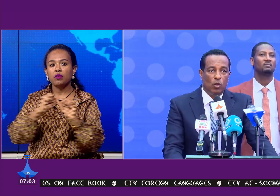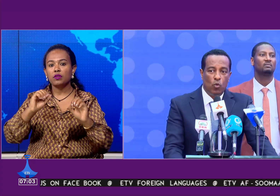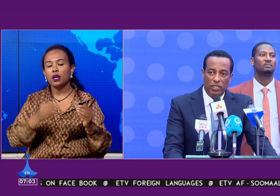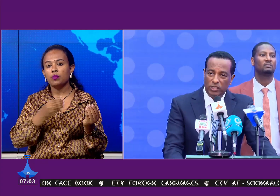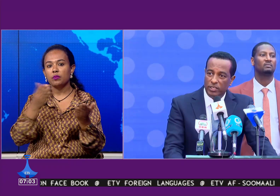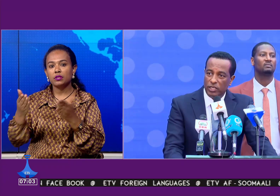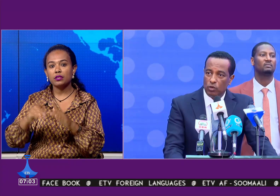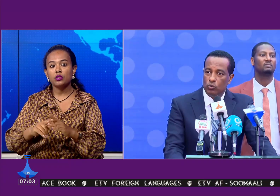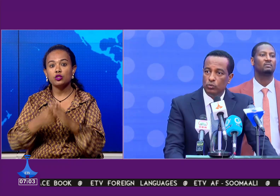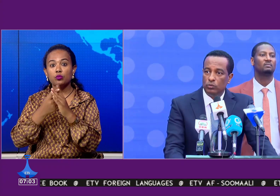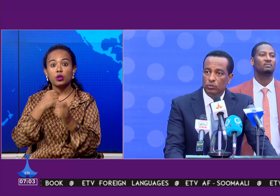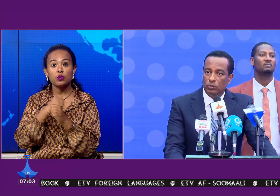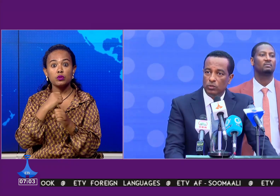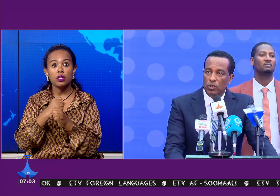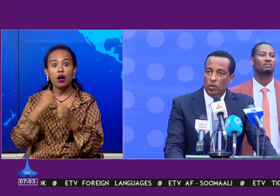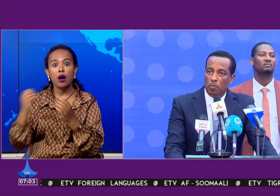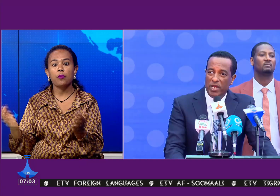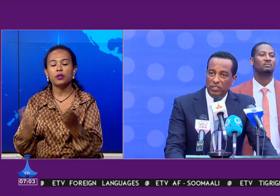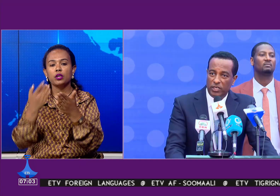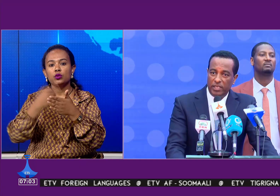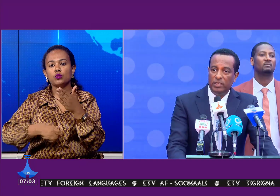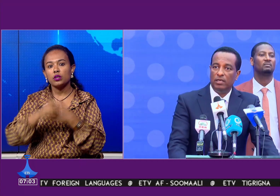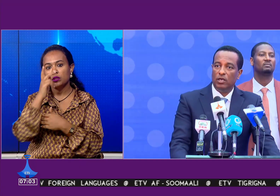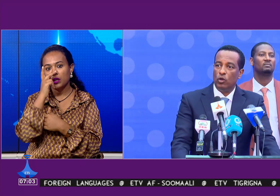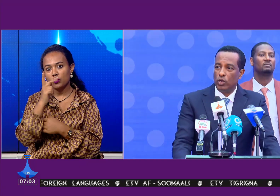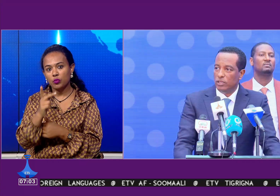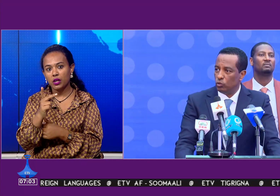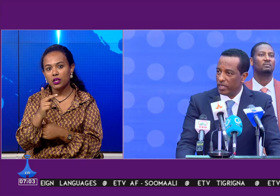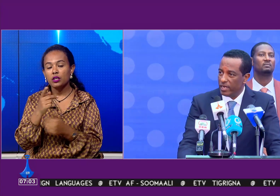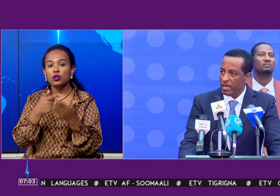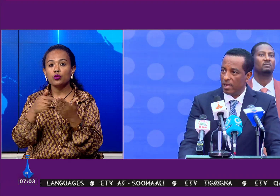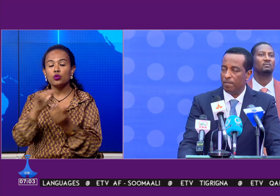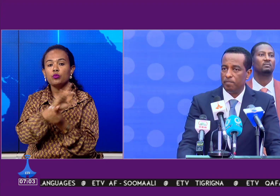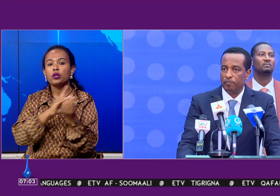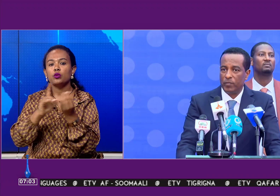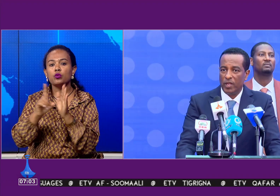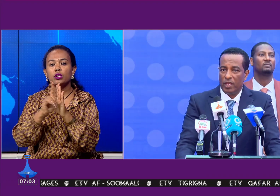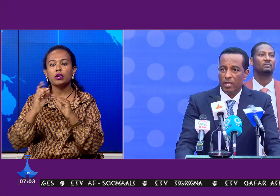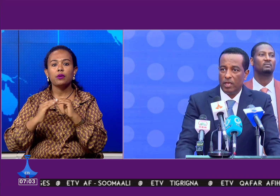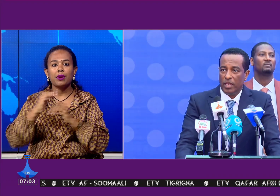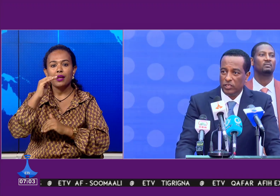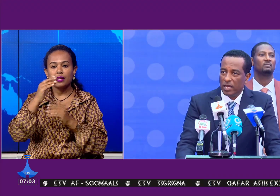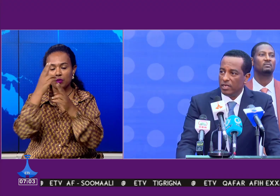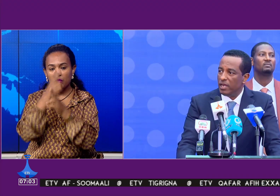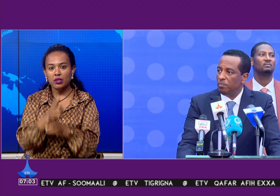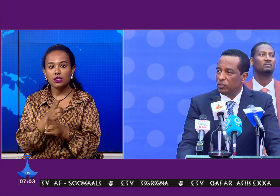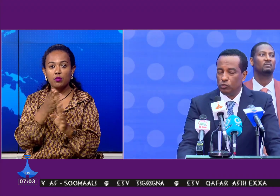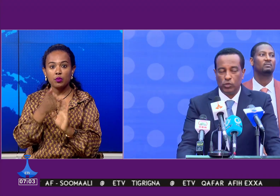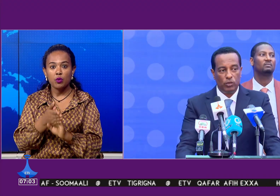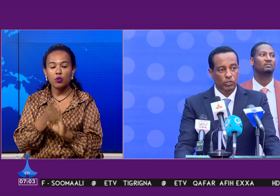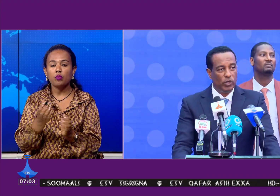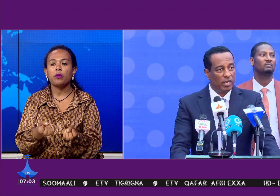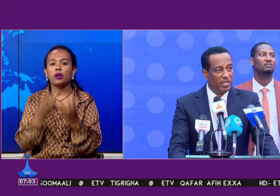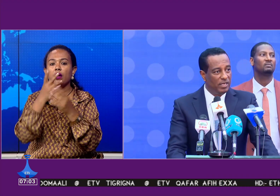በመስጠት የተጀመረው ስራ አበረታች ውጤት ታይቶበታል። እንዲሁም በክልሉ የህግ የበላይነትን በማስከበር ረገድ